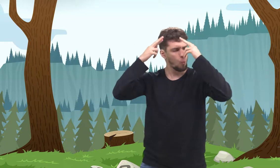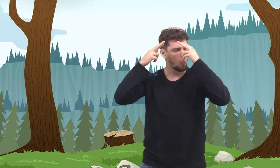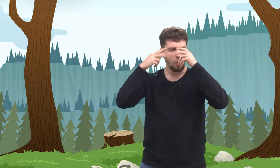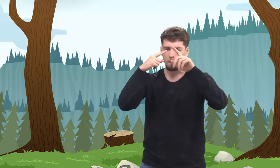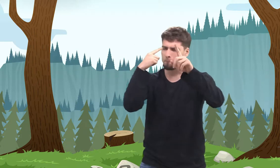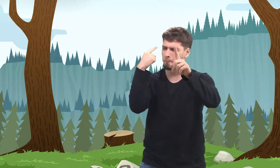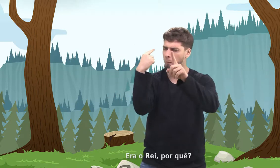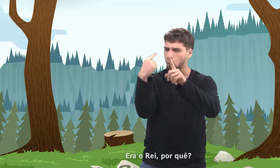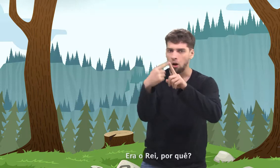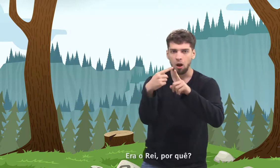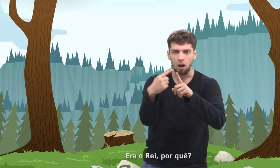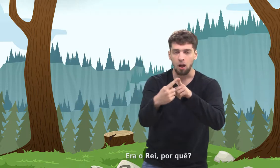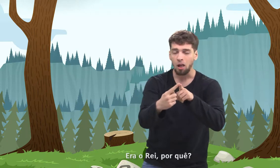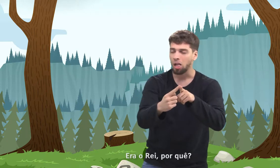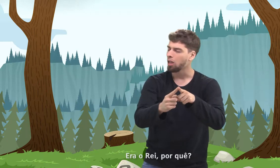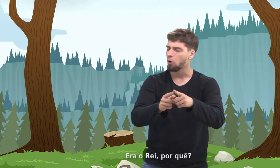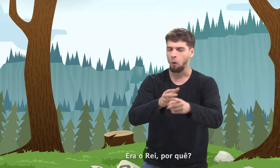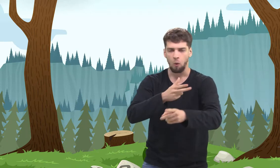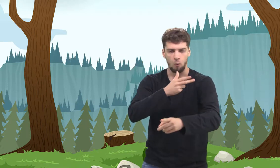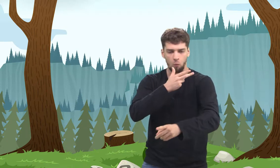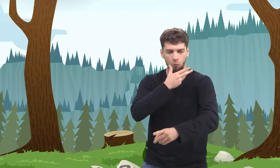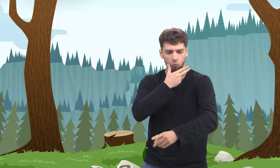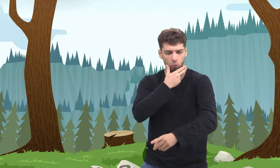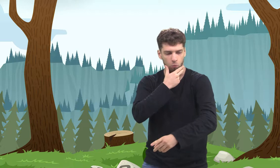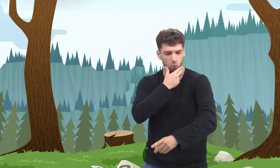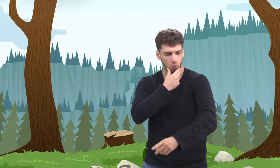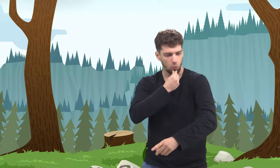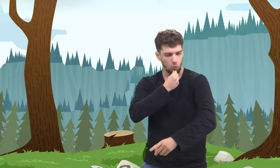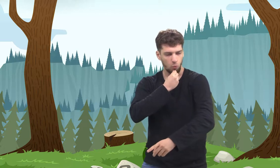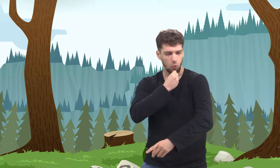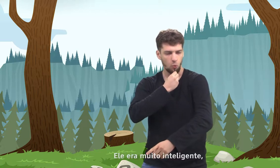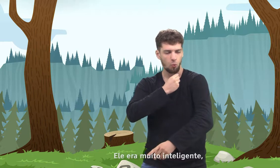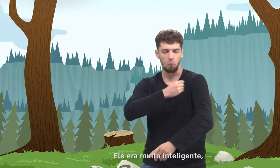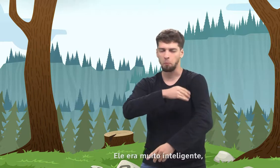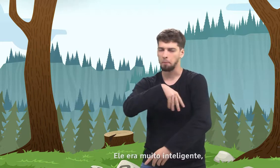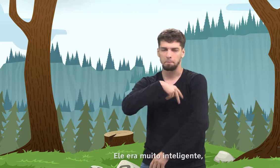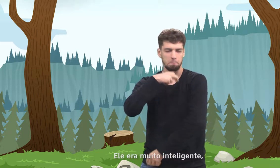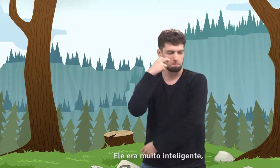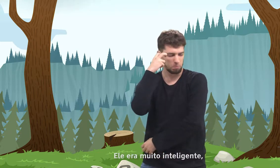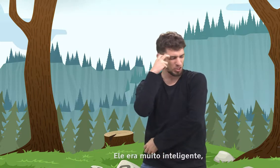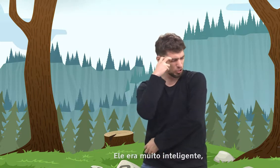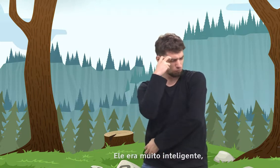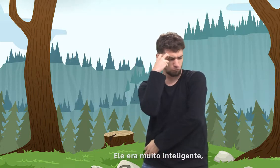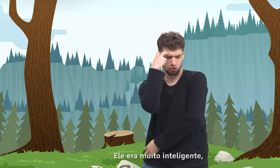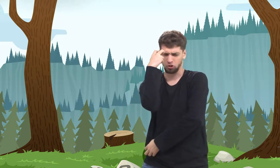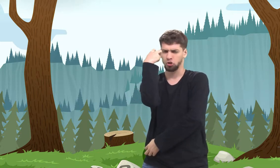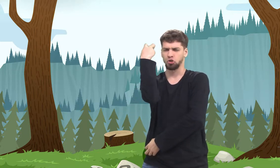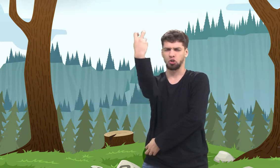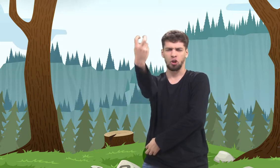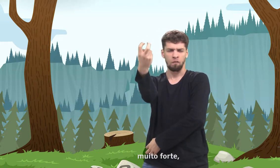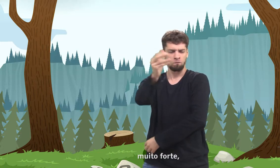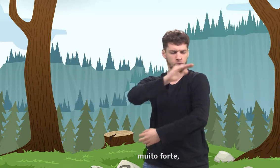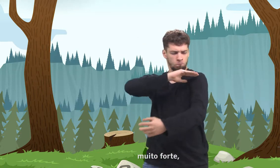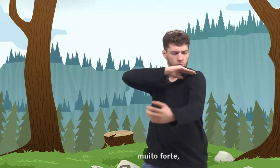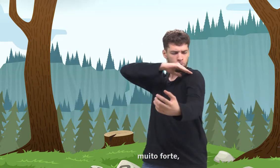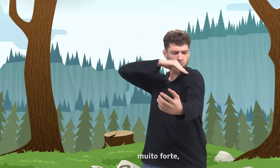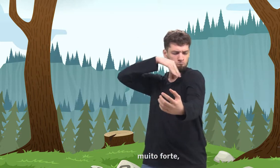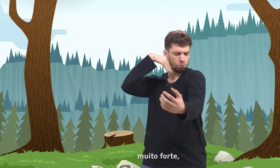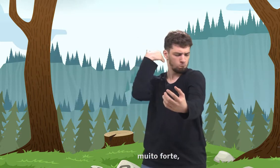é o rei porque ele era muito inteligente muito forte